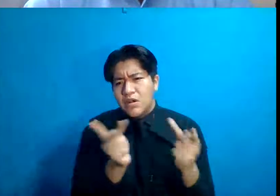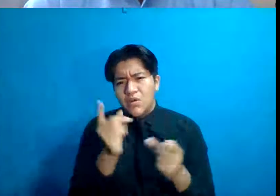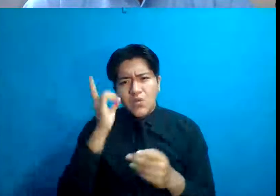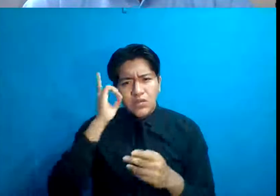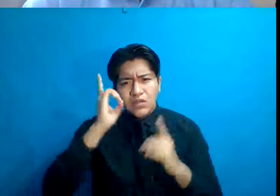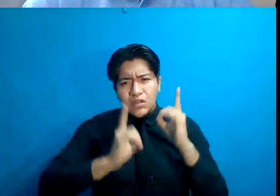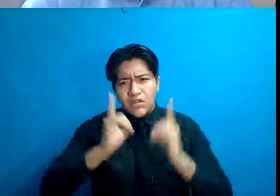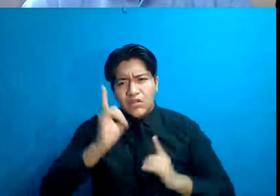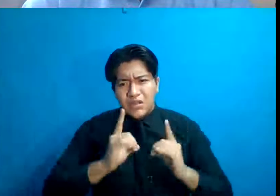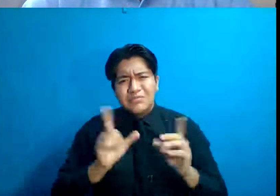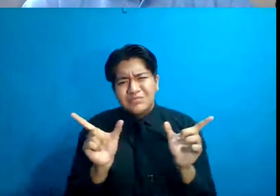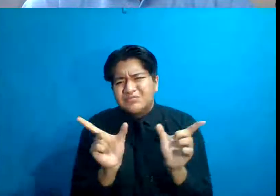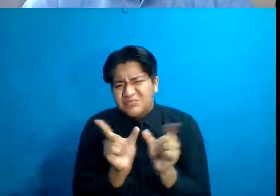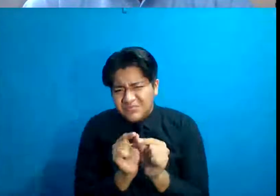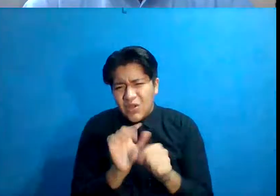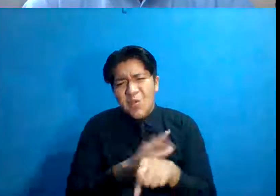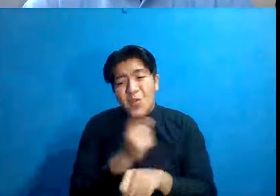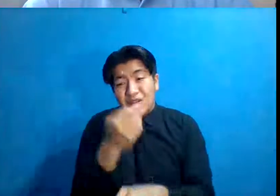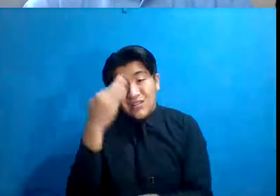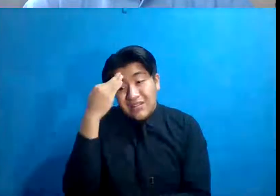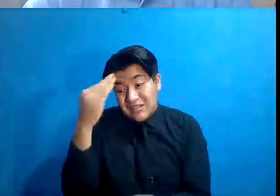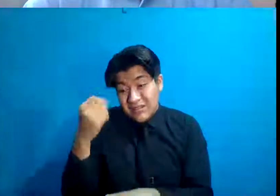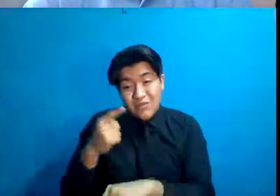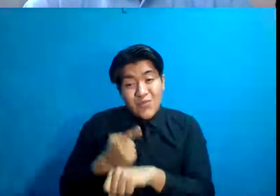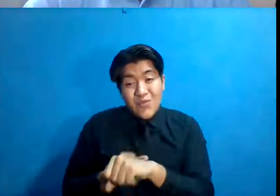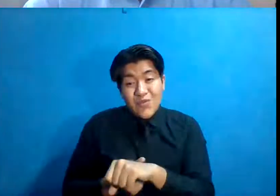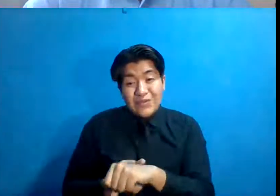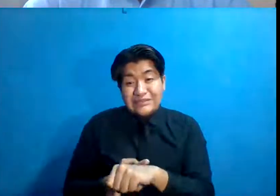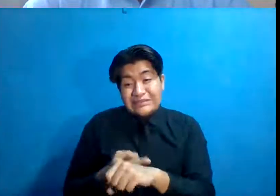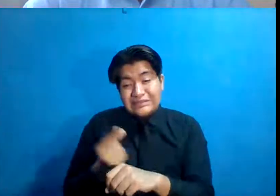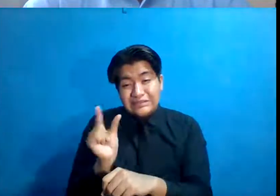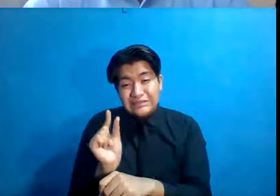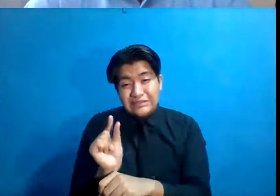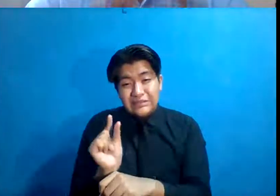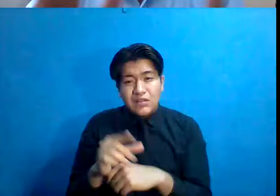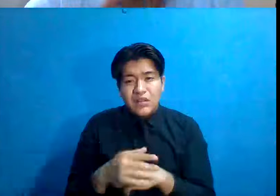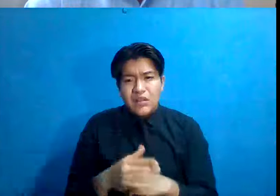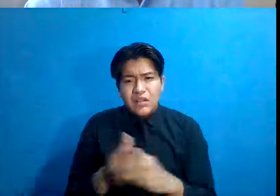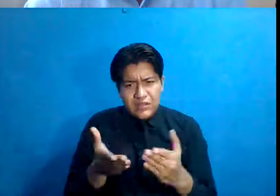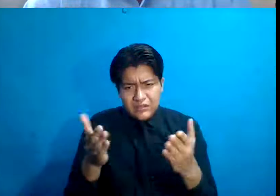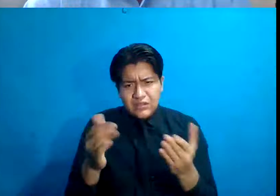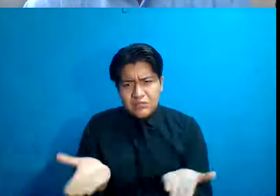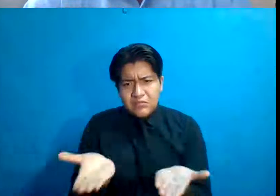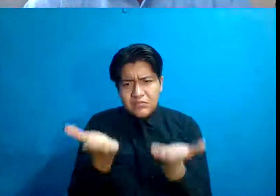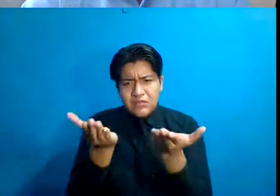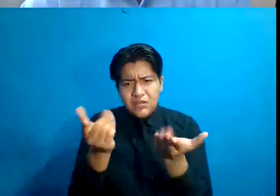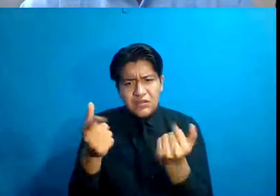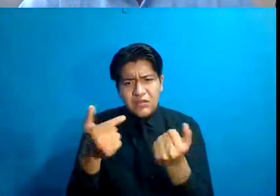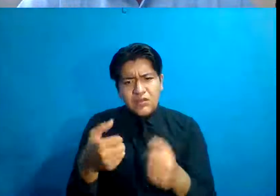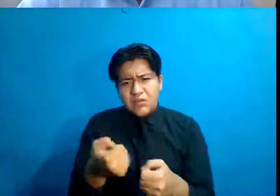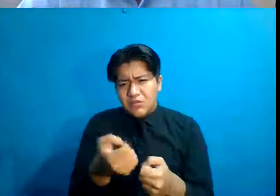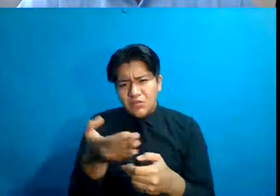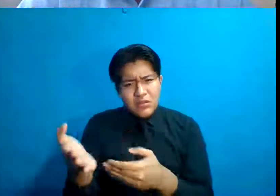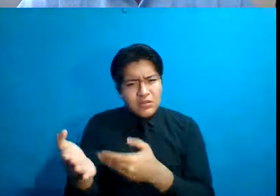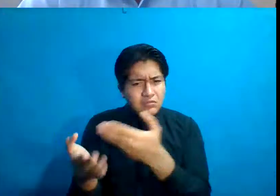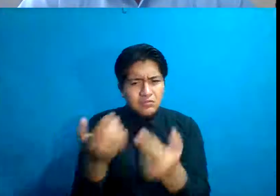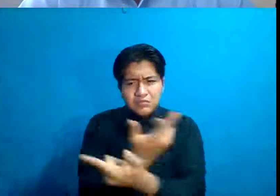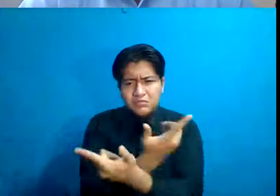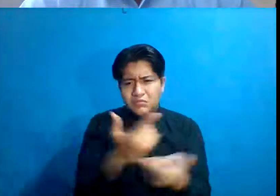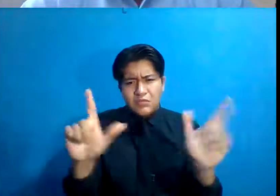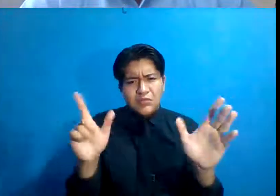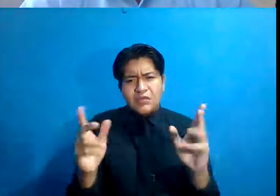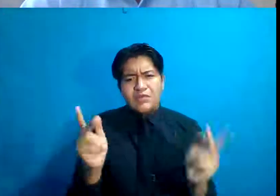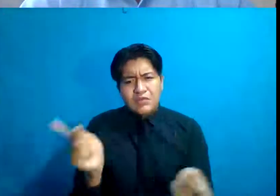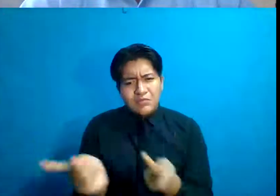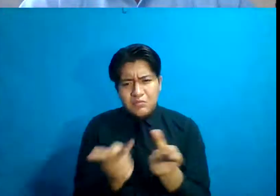tiempo que tenemos, y aún así dejamos abierto, como mencioné, el tiempo para las